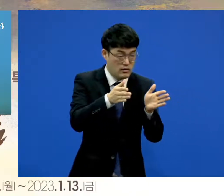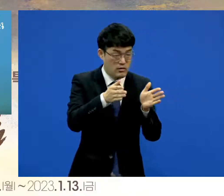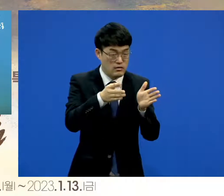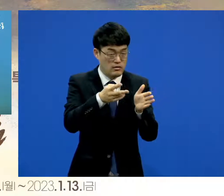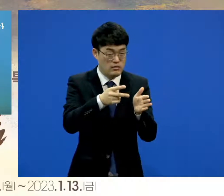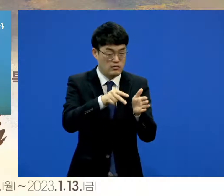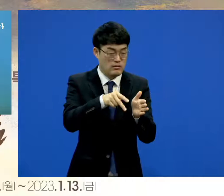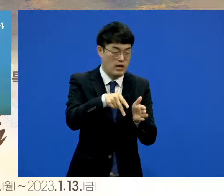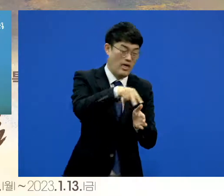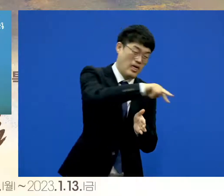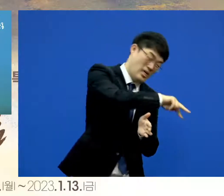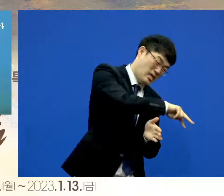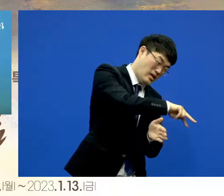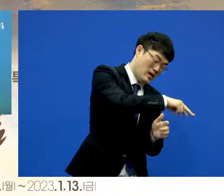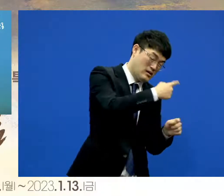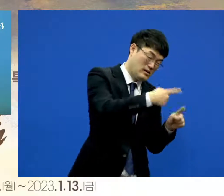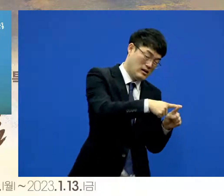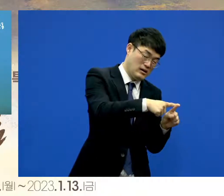방향으로 찾아가는 것.